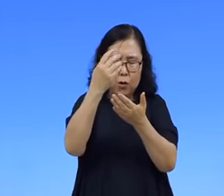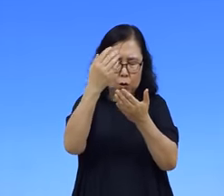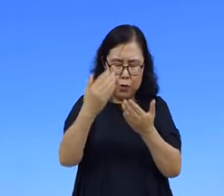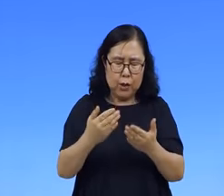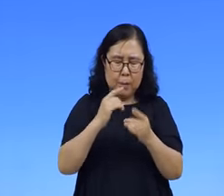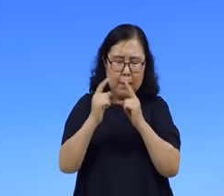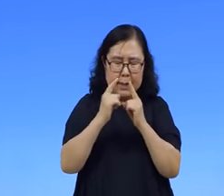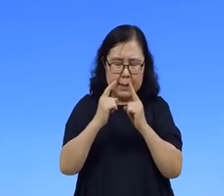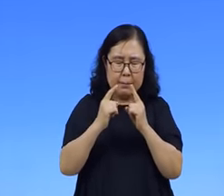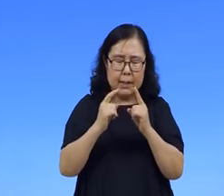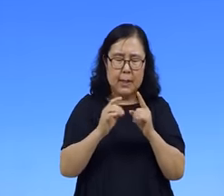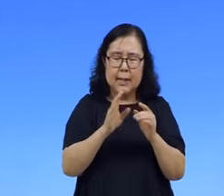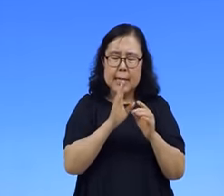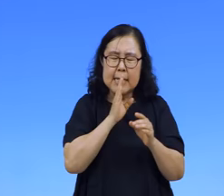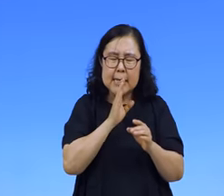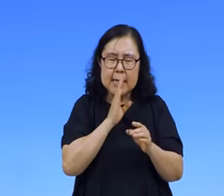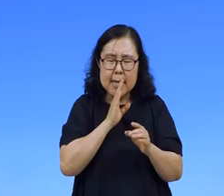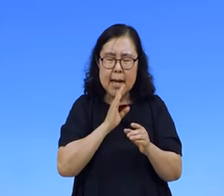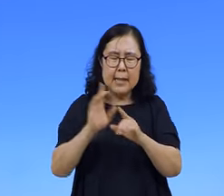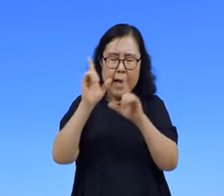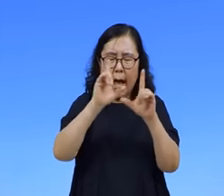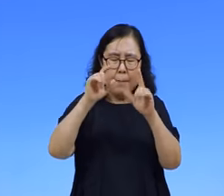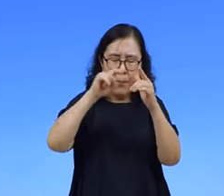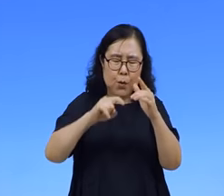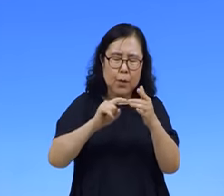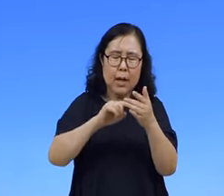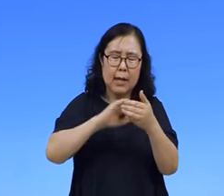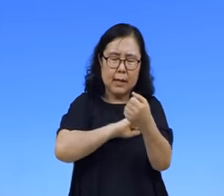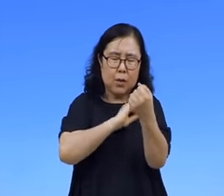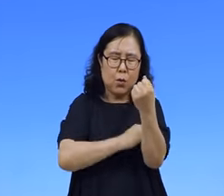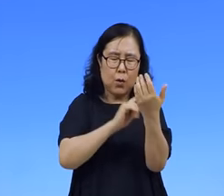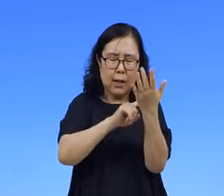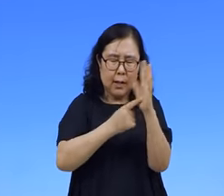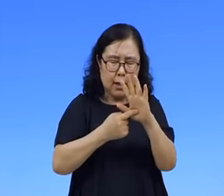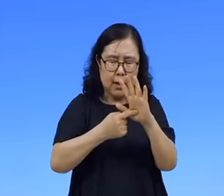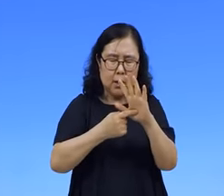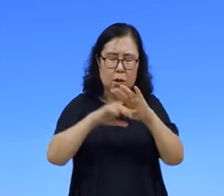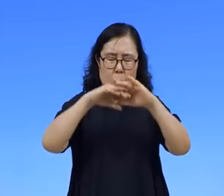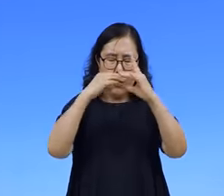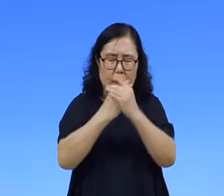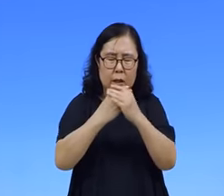말씀이 실제 삶 속의 능력으로 나타나는 것을 온전히